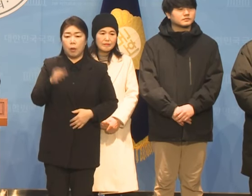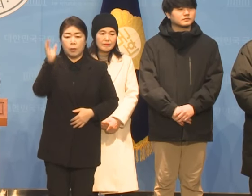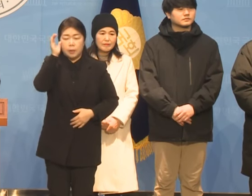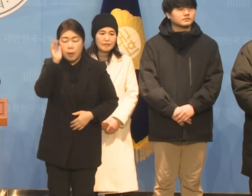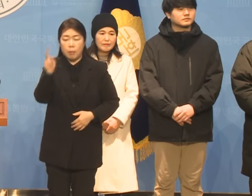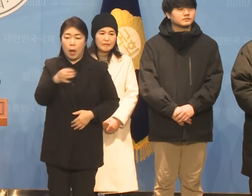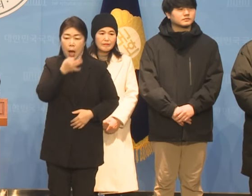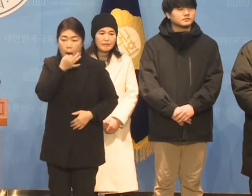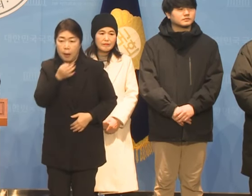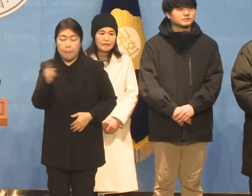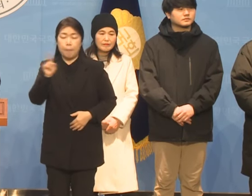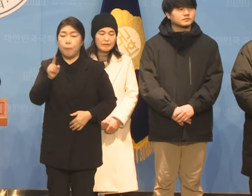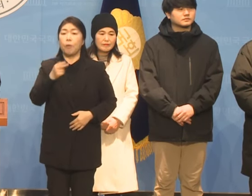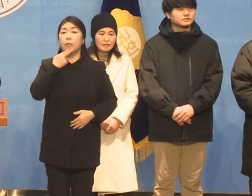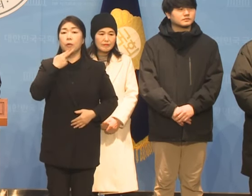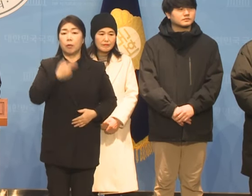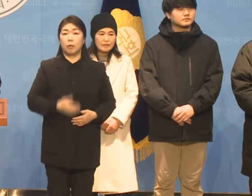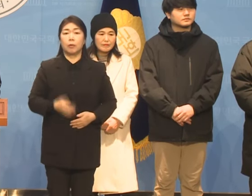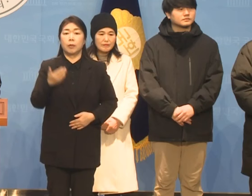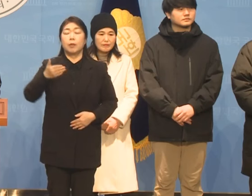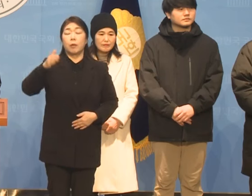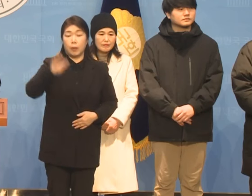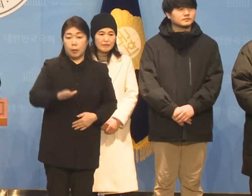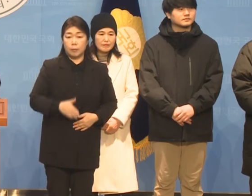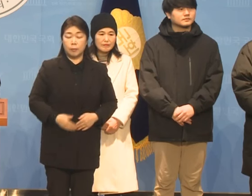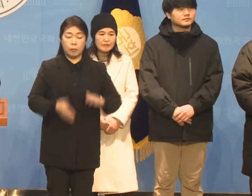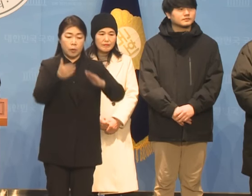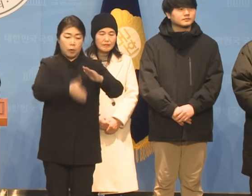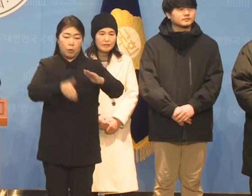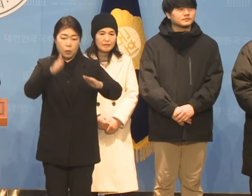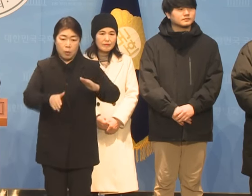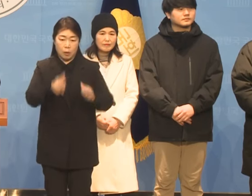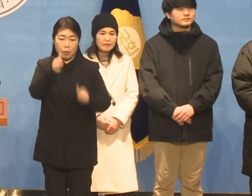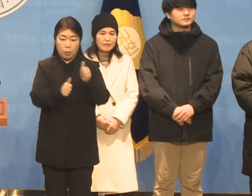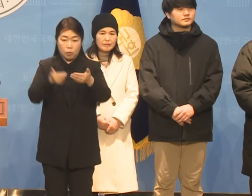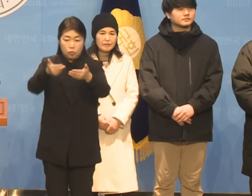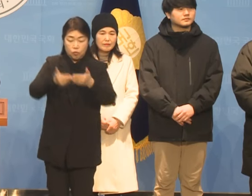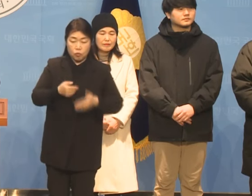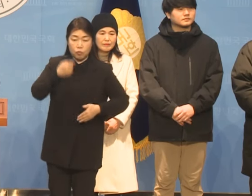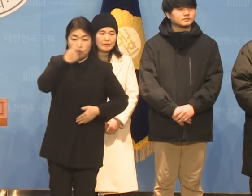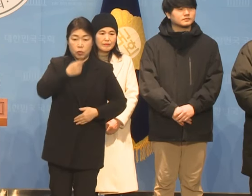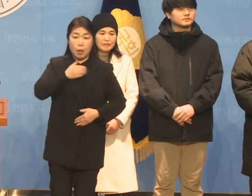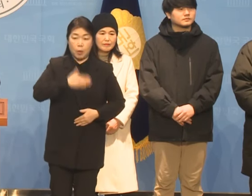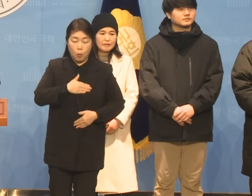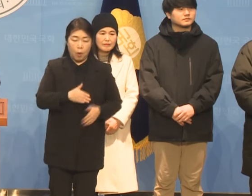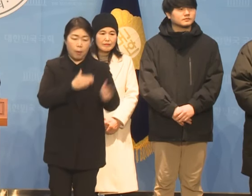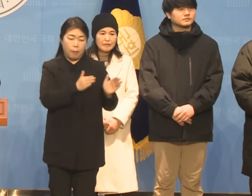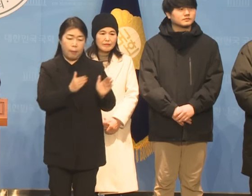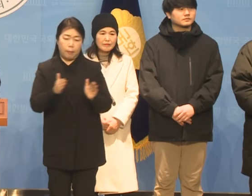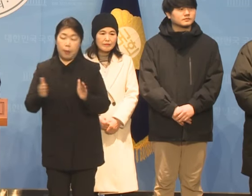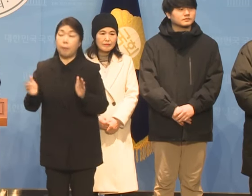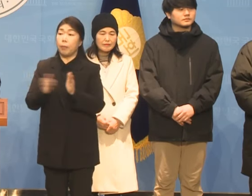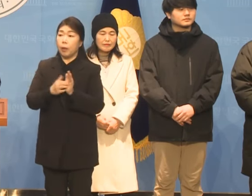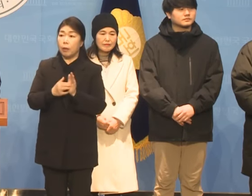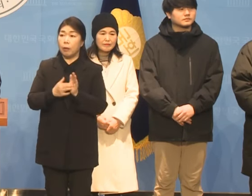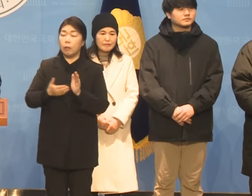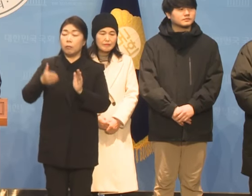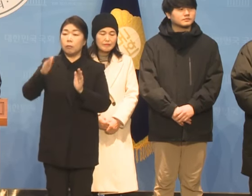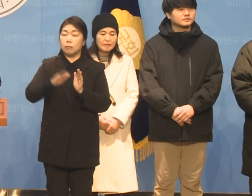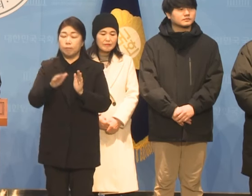다만 공정한 경선이 이루어지리라 이것만을 기대하고 준비를 해왔습니다.